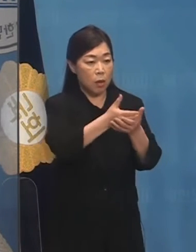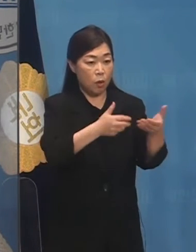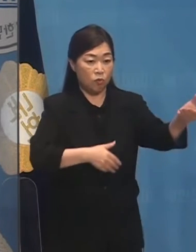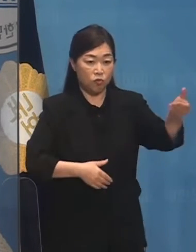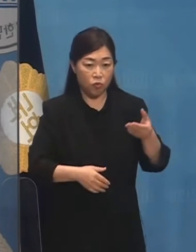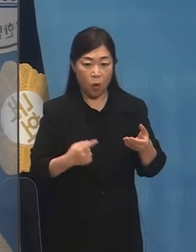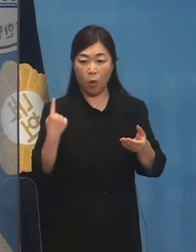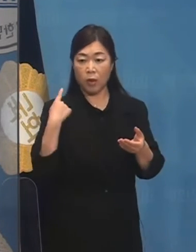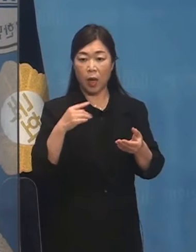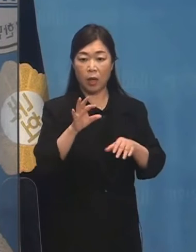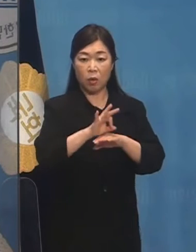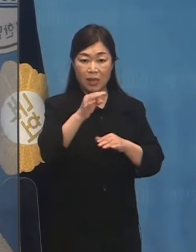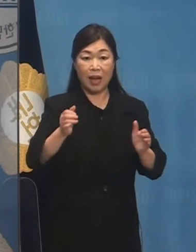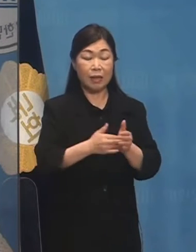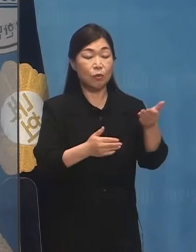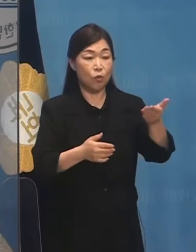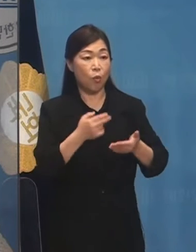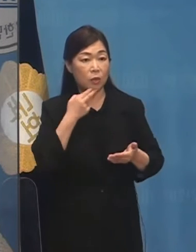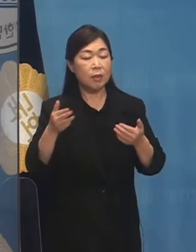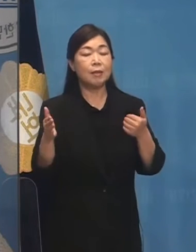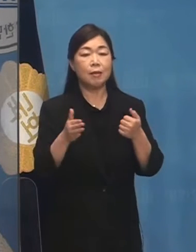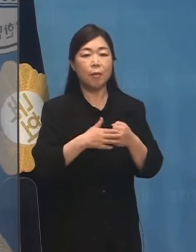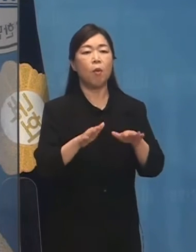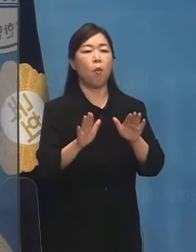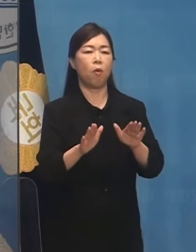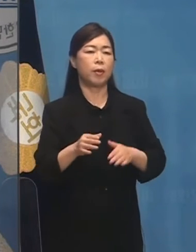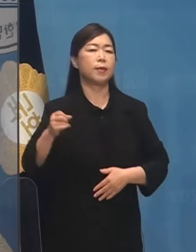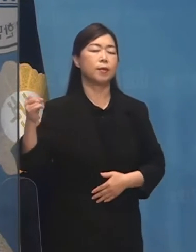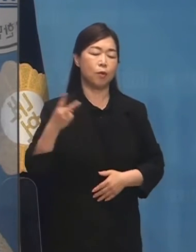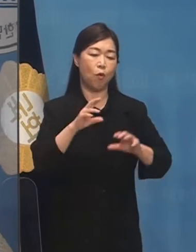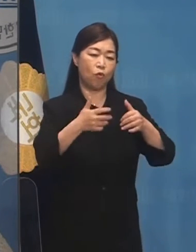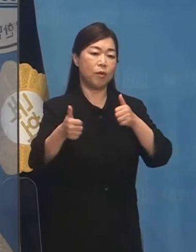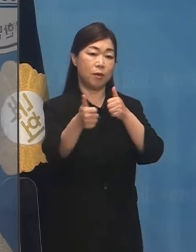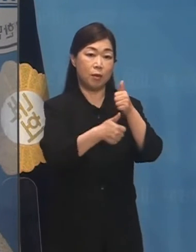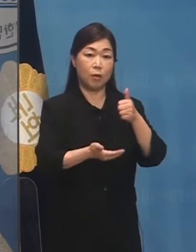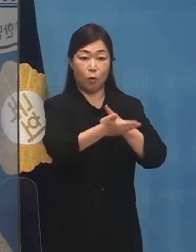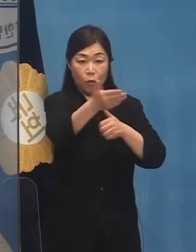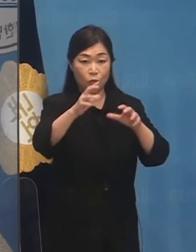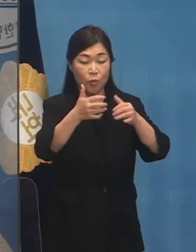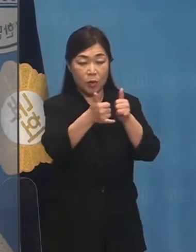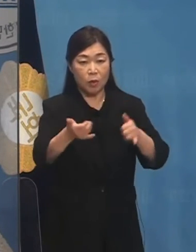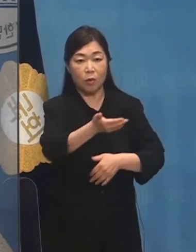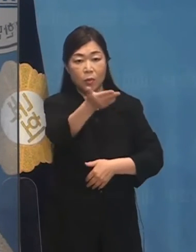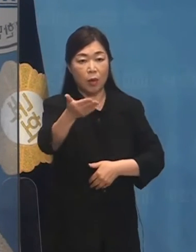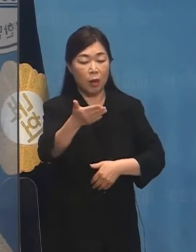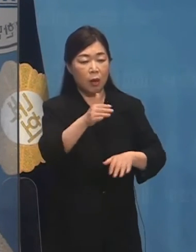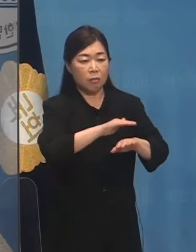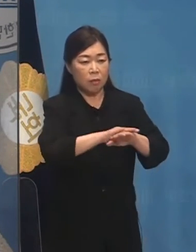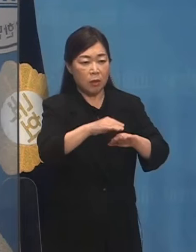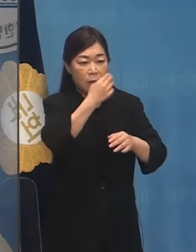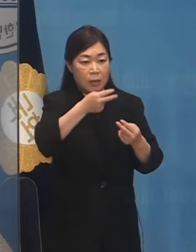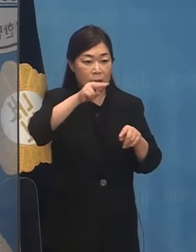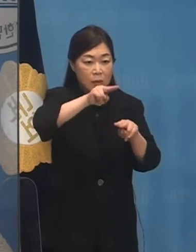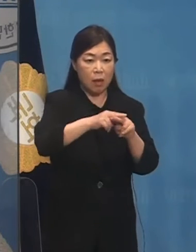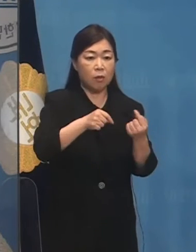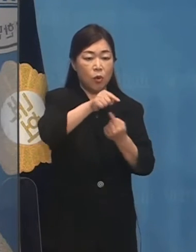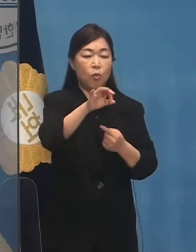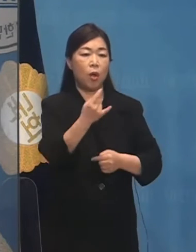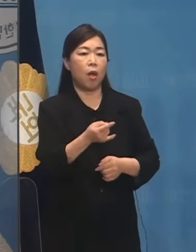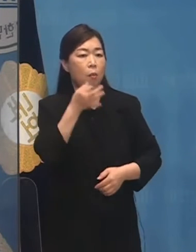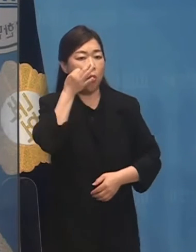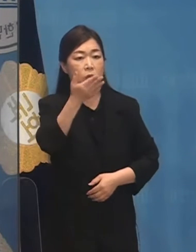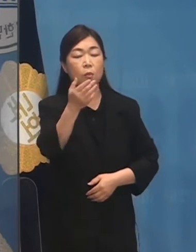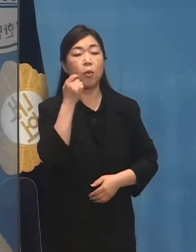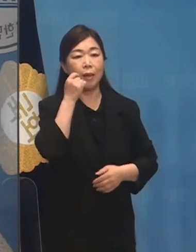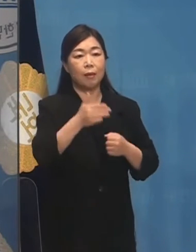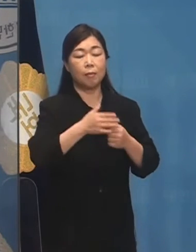어제 10시까지 오지 않았기 때문에 오늘 국민들께 제대로 인사청문회를 보여드리지 못한 점 매우 아쉽게